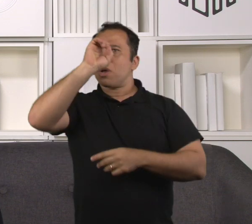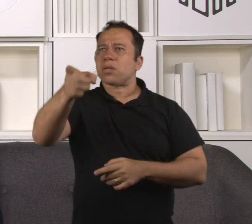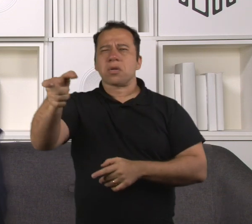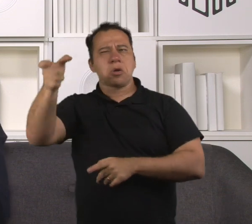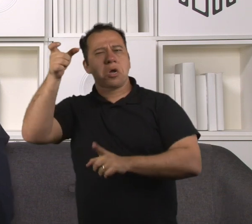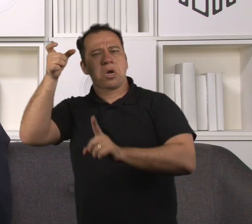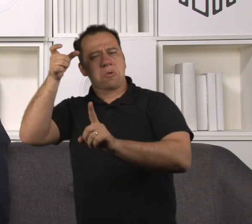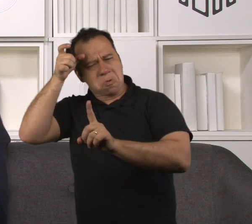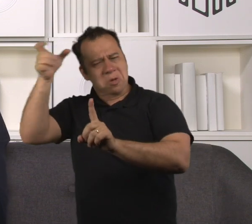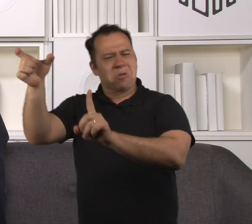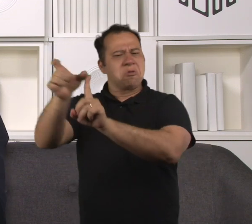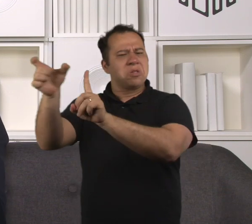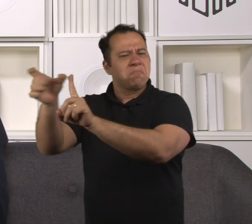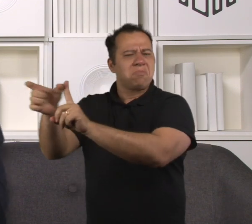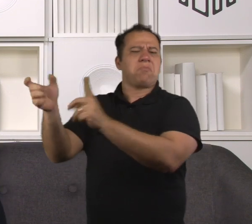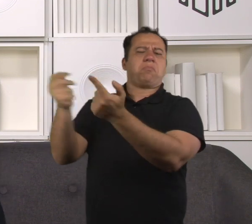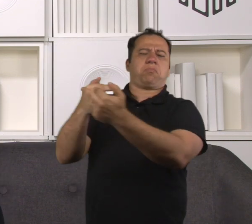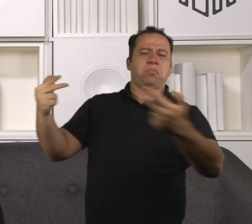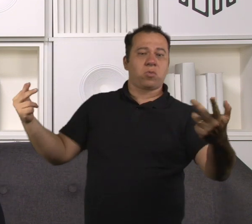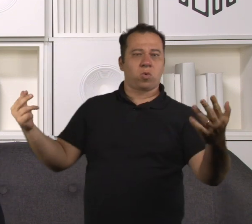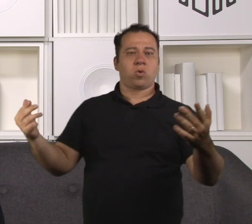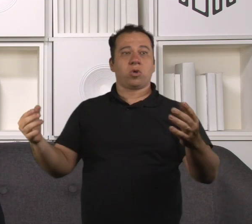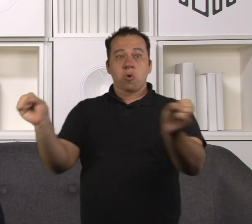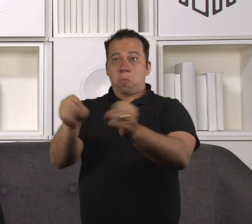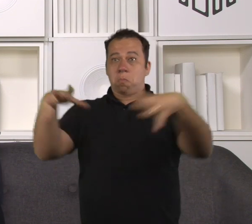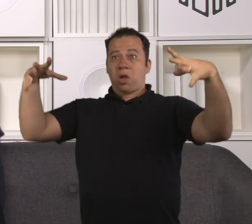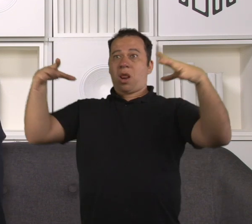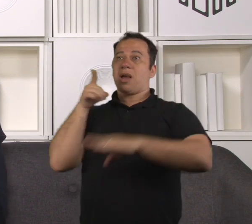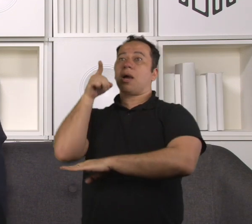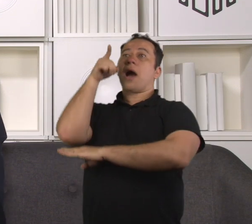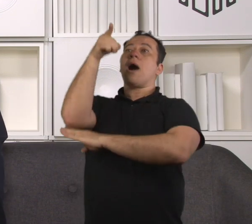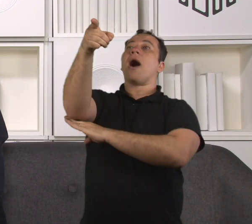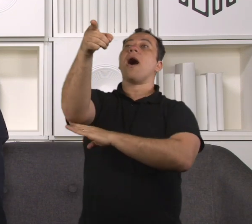e sendo Messias. Então os milagres apontam para alguma coisa.